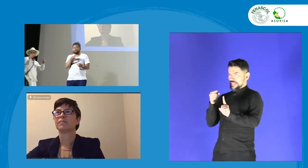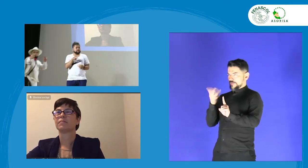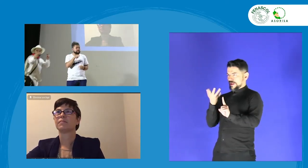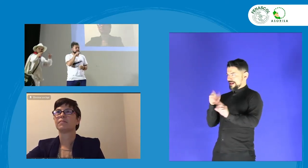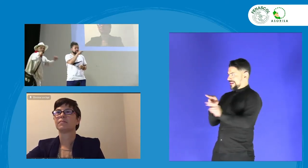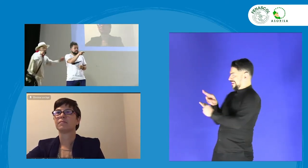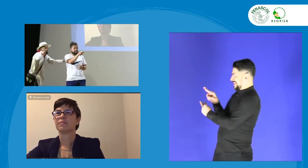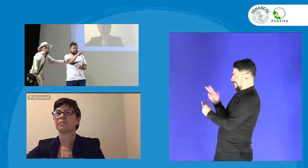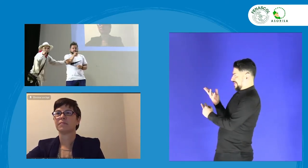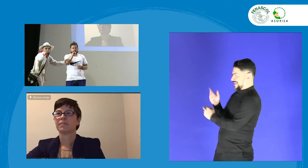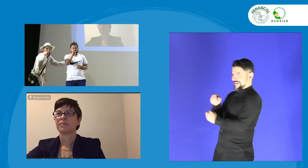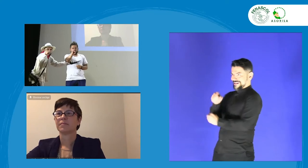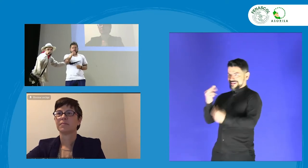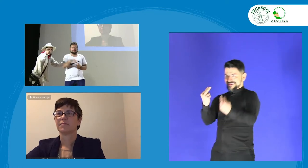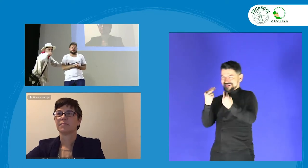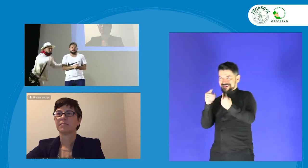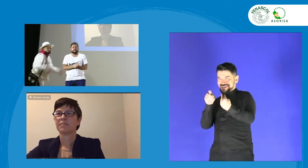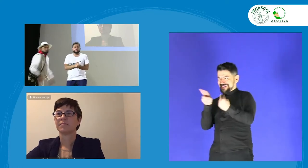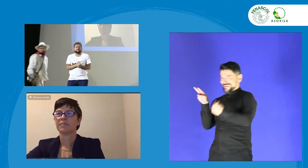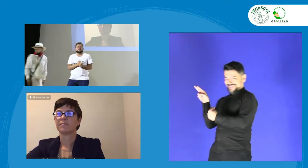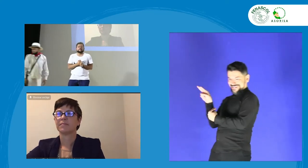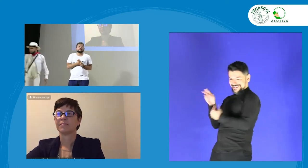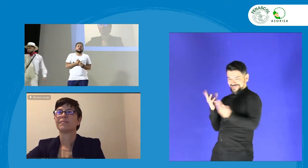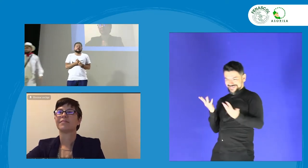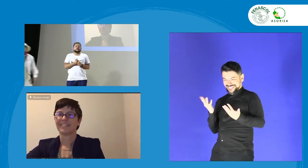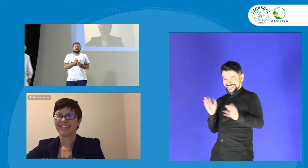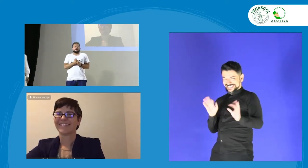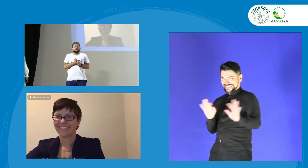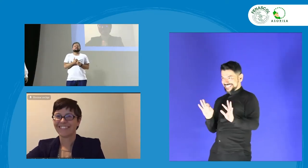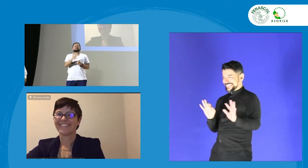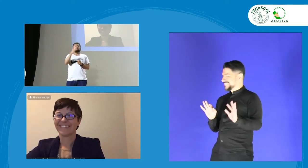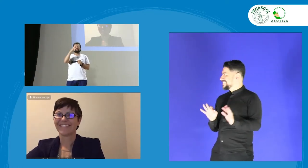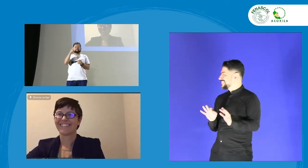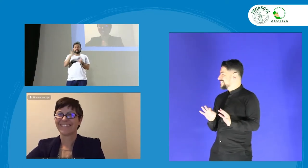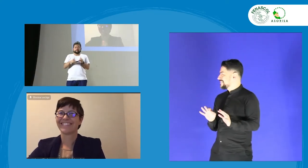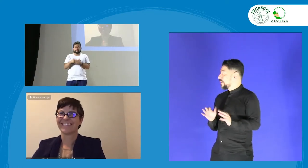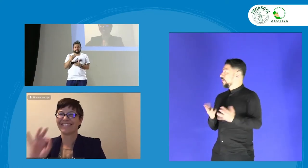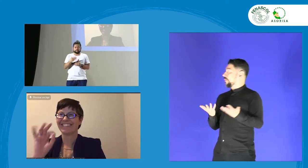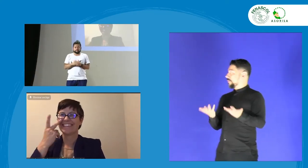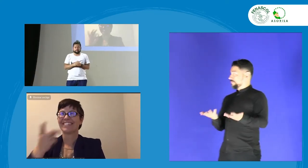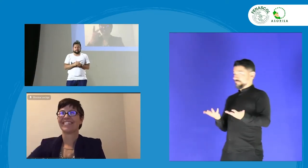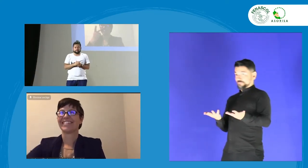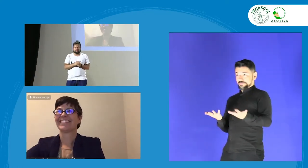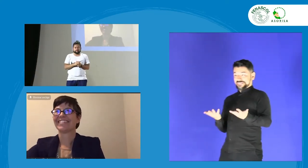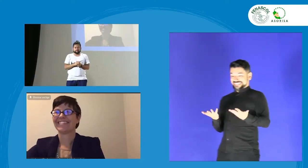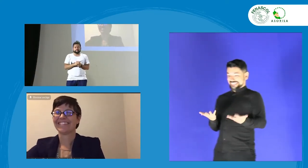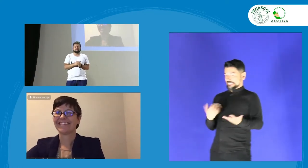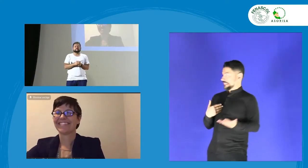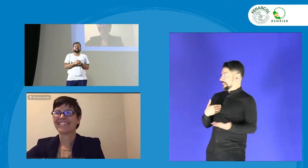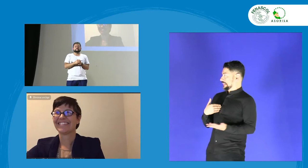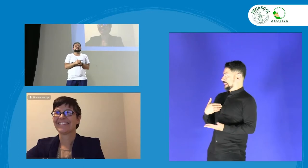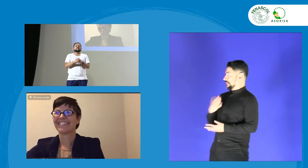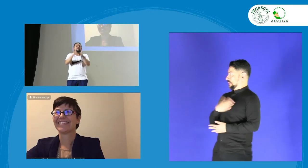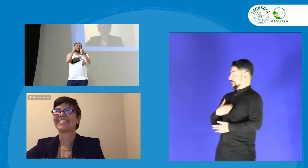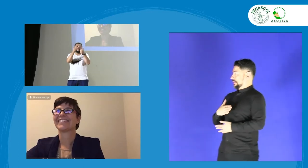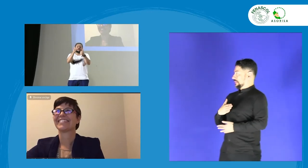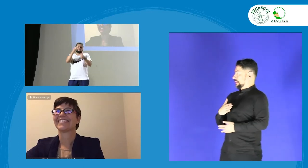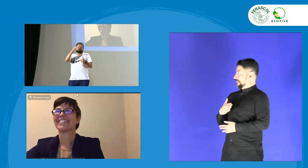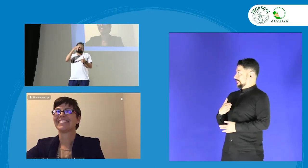Bueno, ¿en qué parte me ubico? Miro hacia la cámara, hacia a la qué cámara, parte. por favor. Listo, claro que sí. ¿Empiezo? ¿Ya puedo empezar?